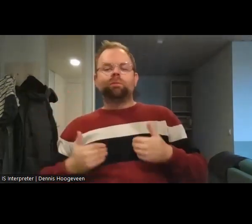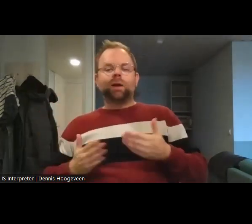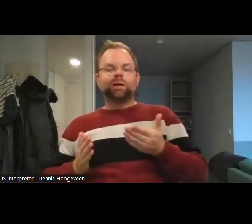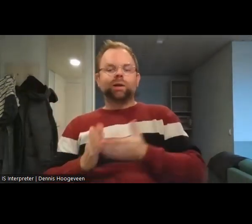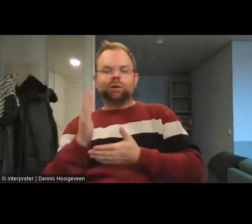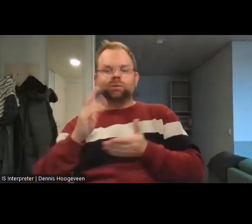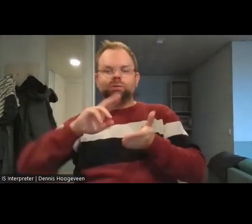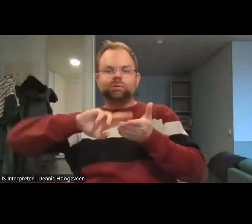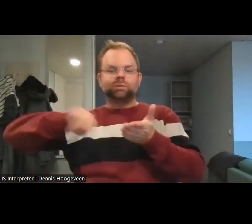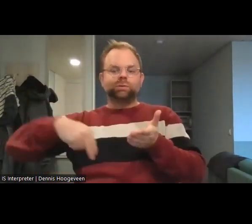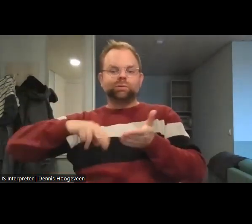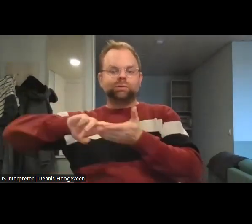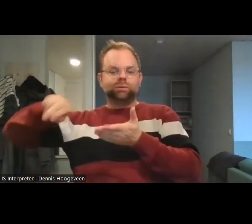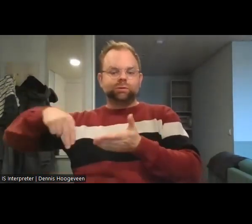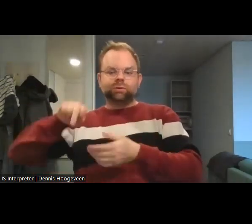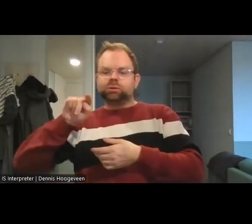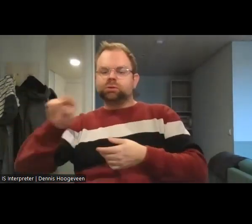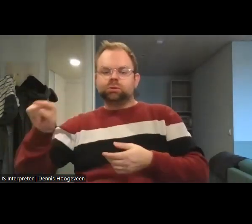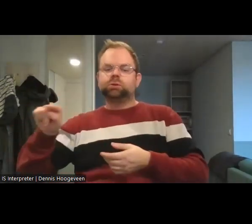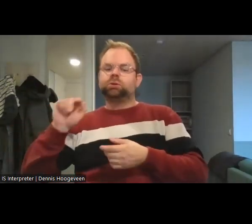levier, pour partager,